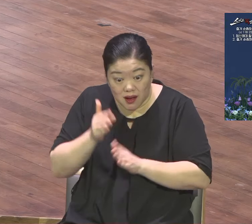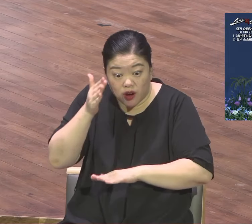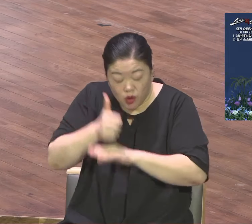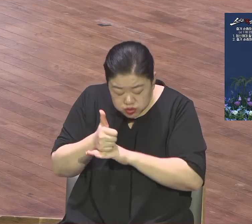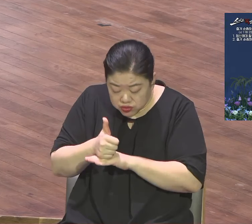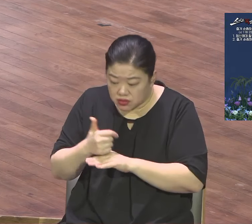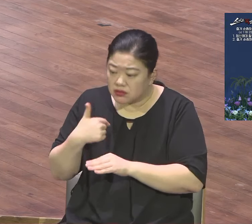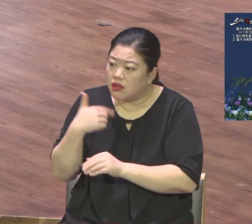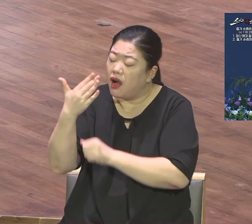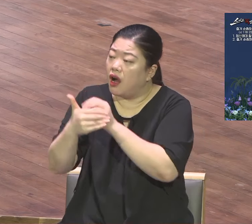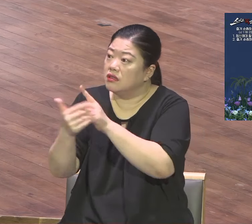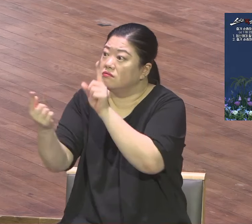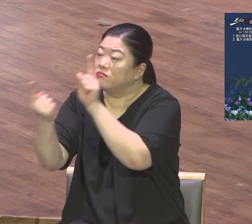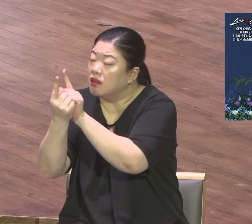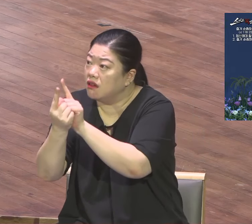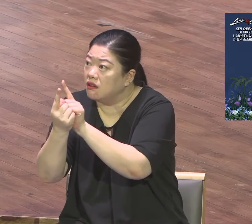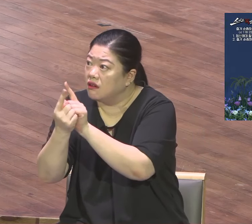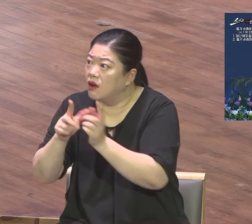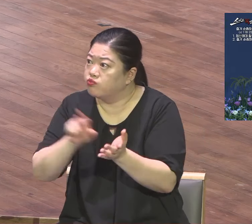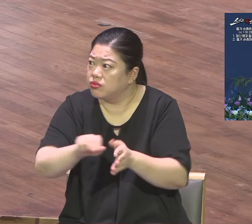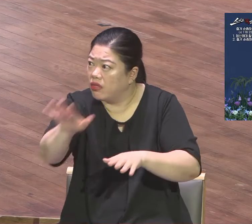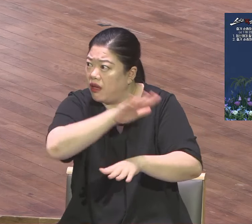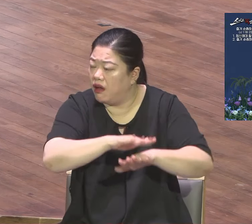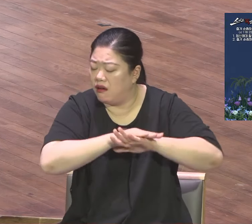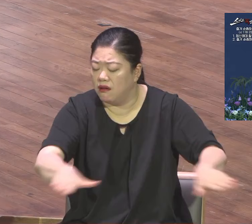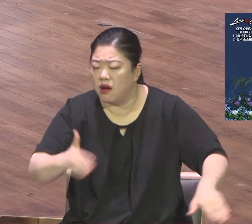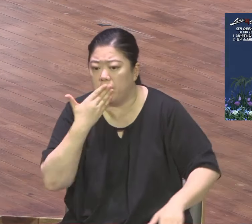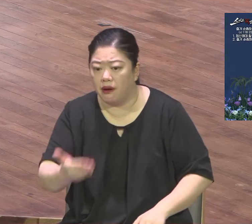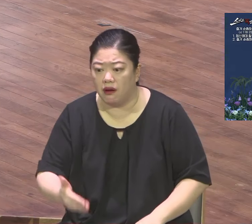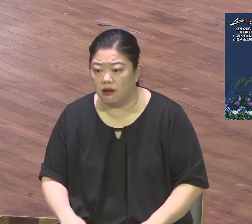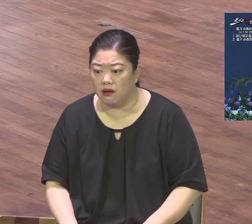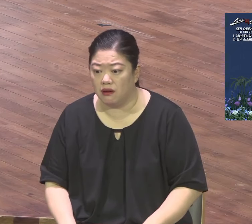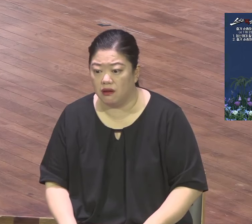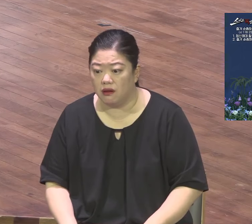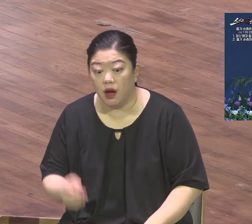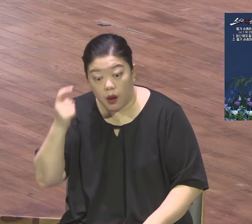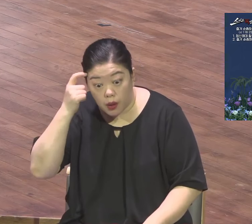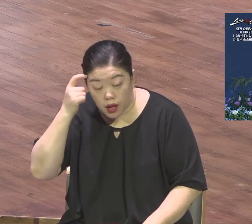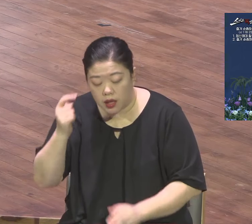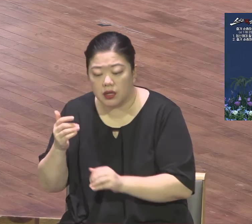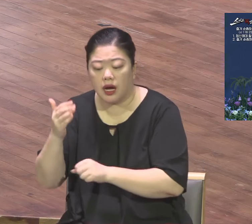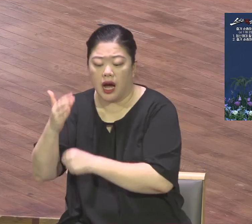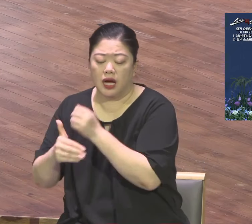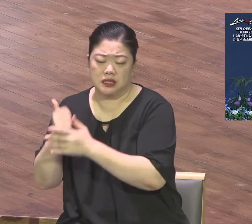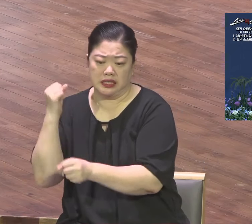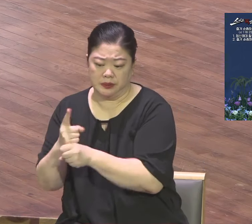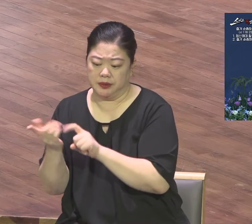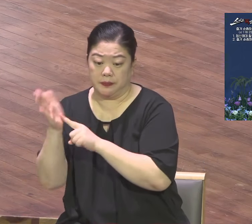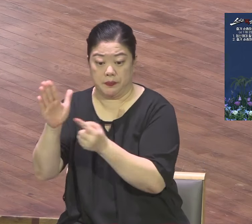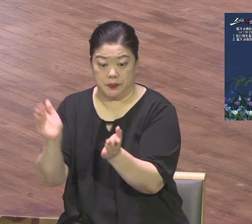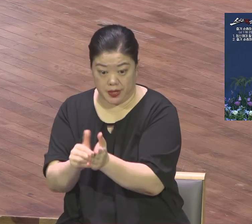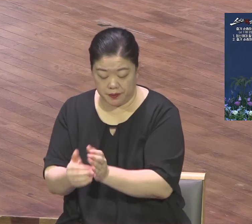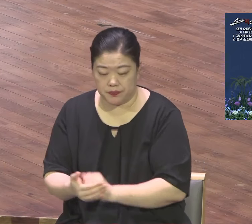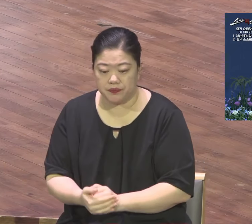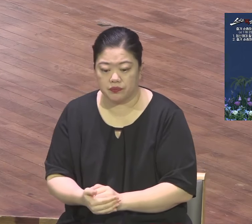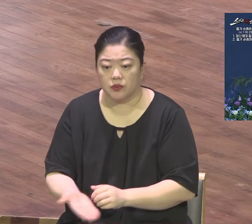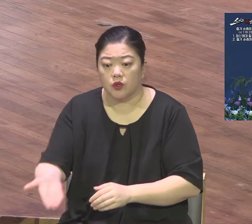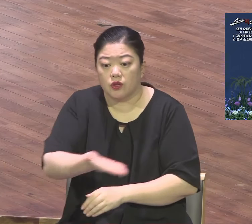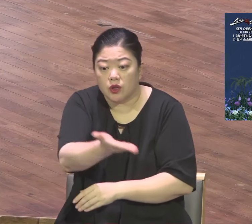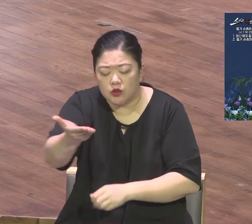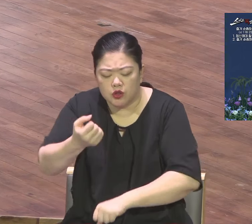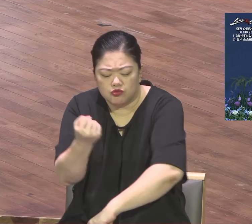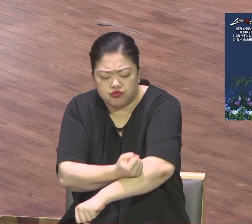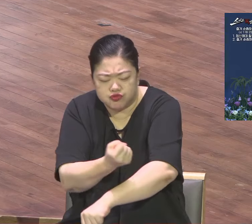문제 해결은 하나님 앞에 나오면 문제가 해결되기 시작한다. 수고하고 무거운 짐진 자들아 다 내게로 오라. 내가 너를 쉬게